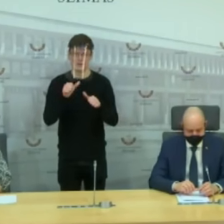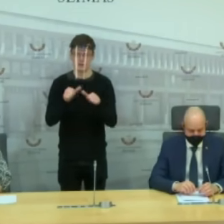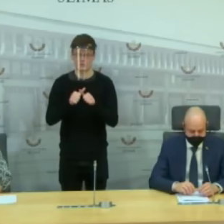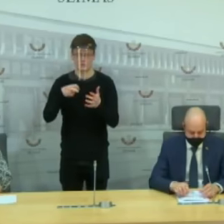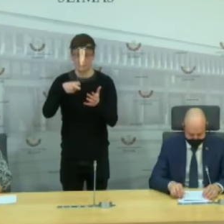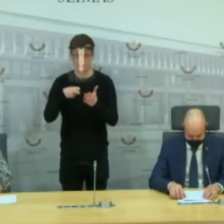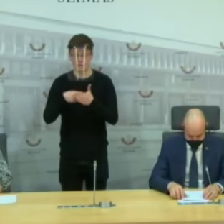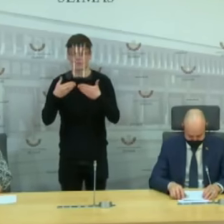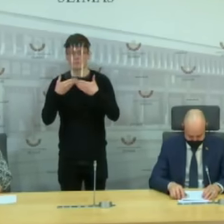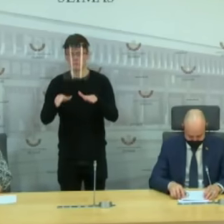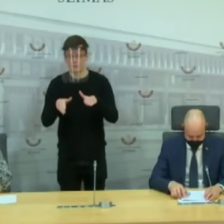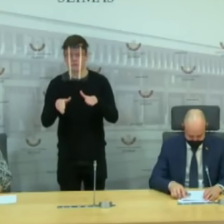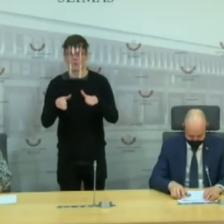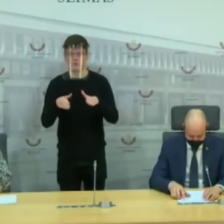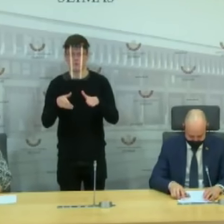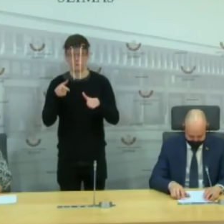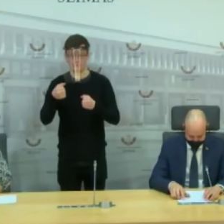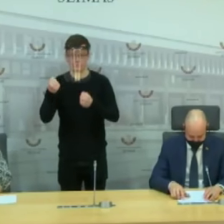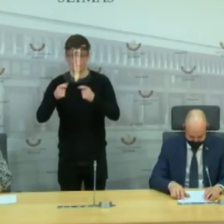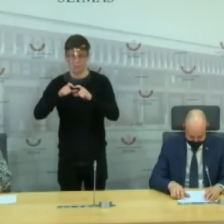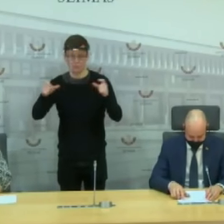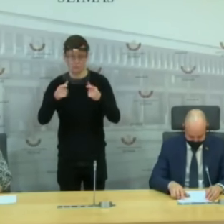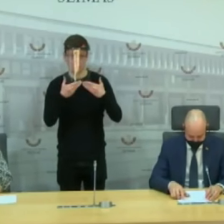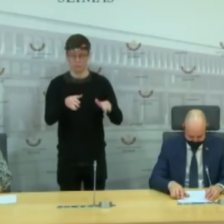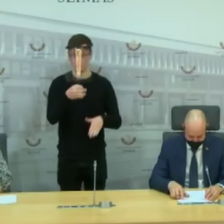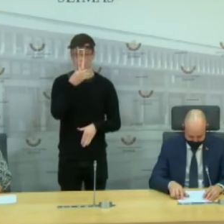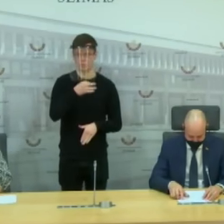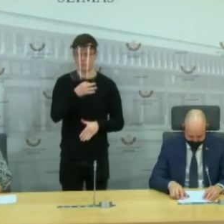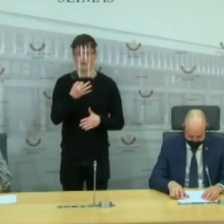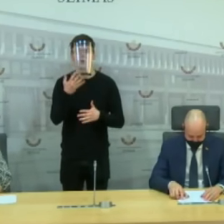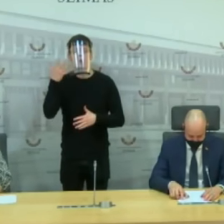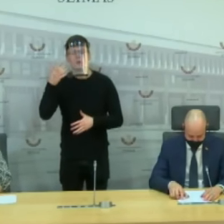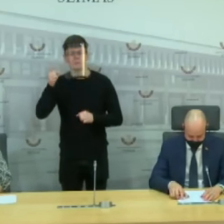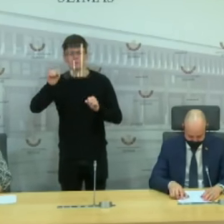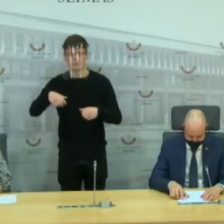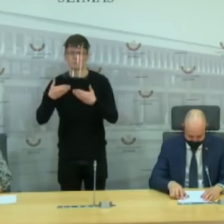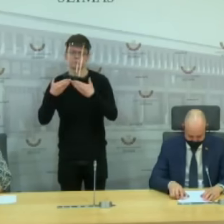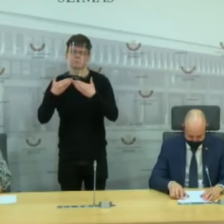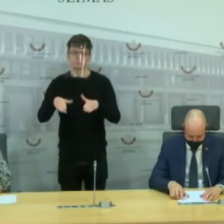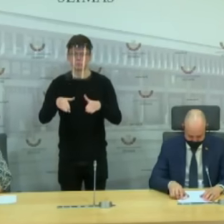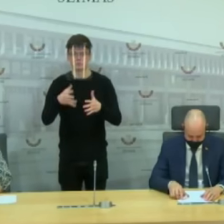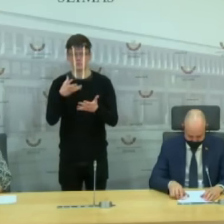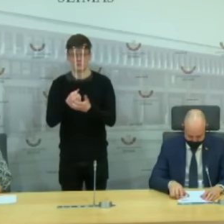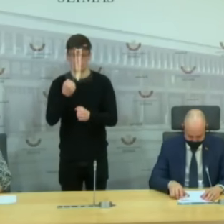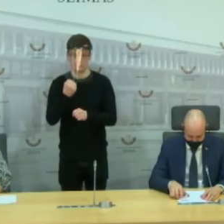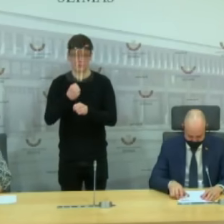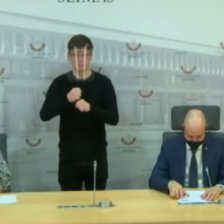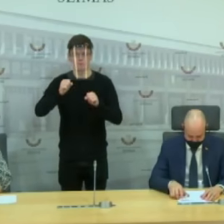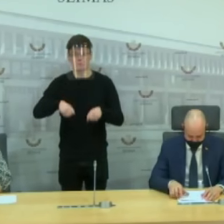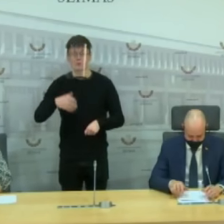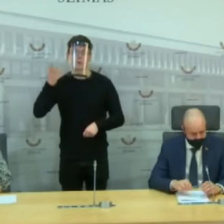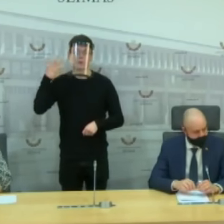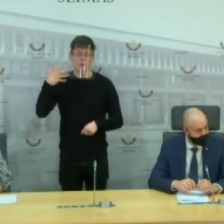vis dar neatnaujinama vairavimo mokyklų veikla. Kada minėtos įstaigos galėtų tikėtis leidimo atnaujinti savo darbą? Ar